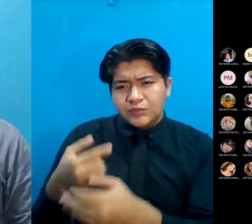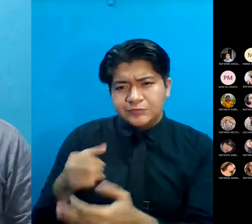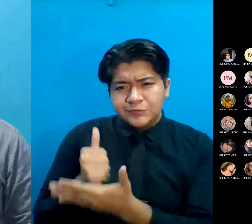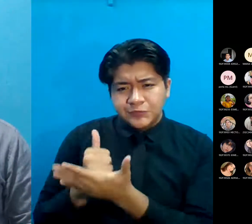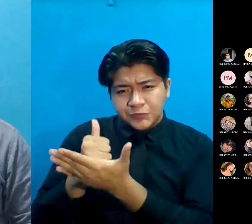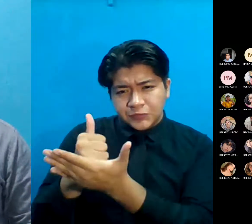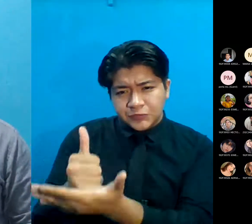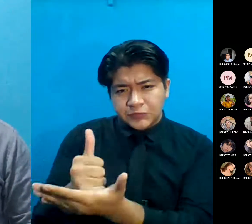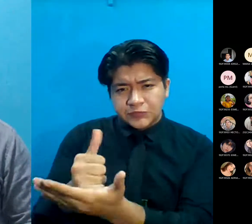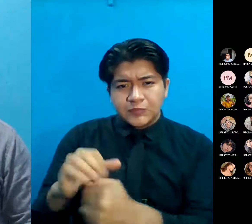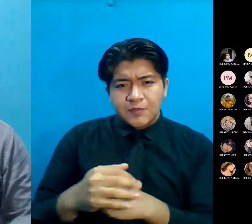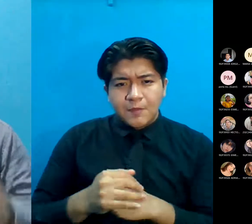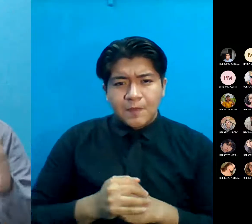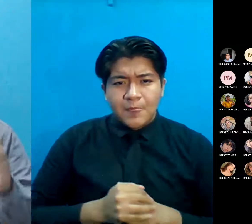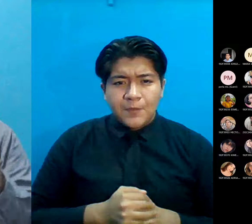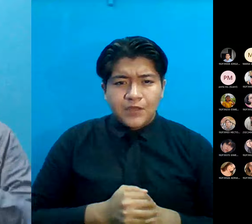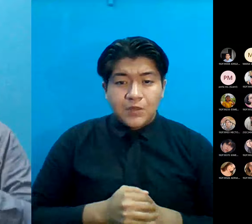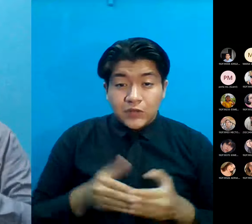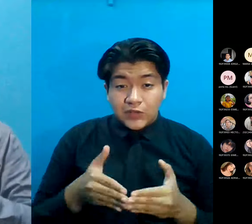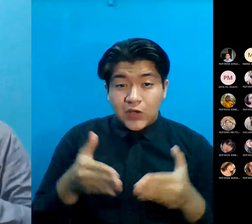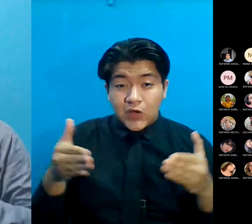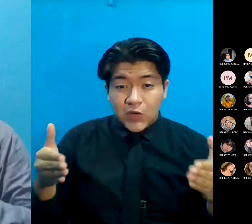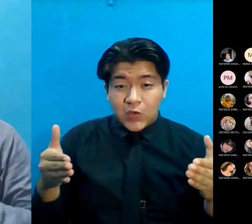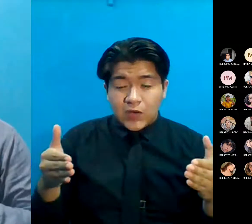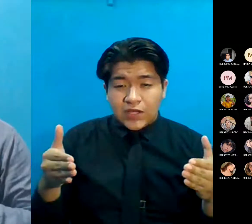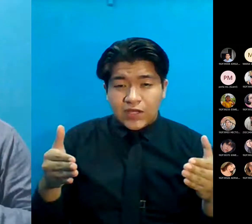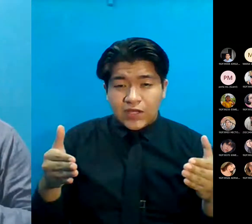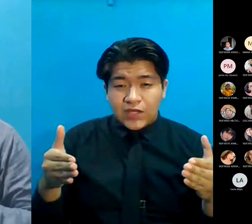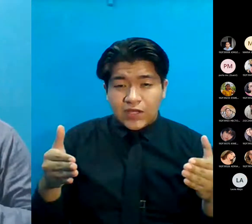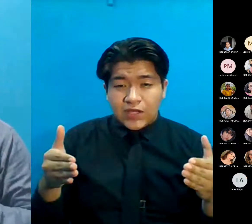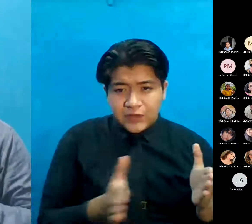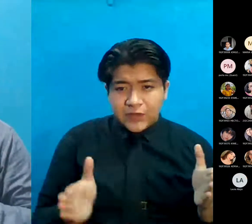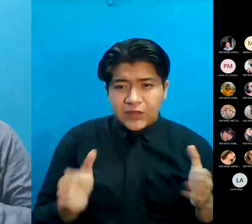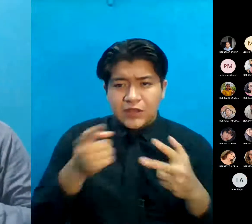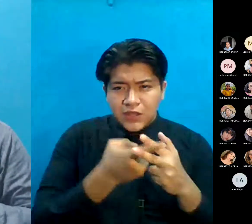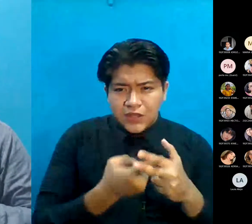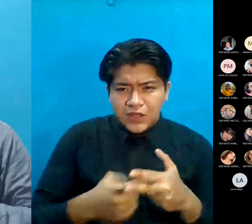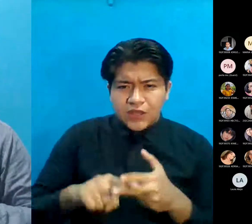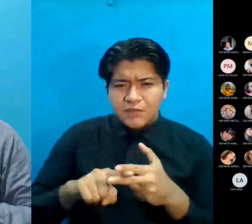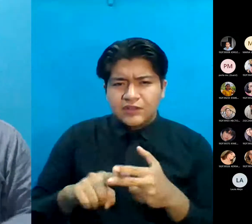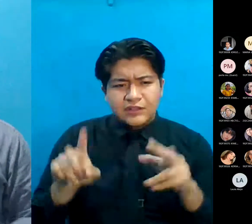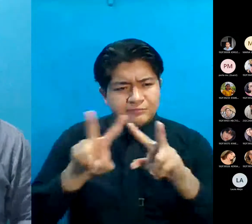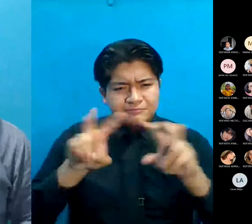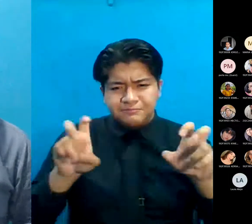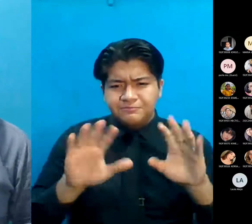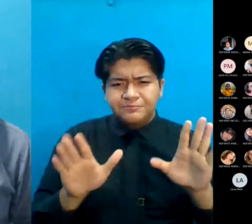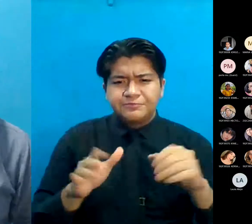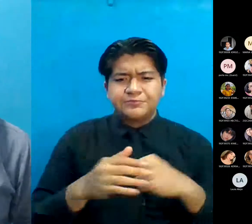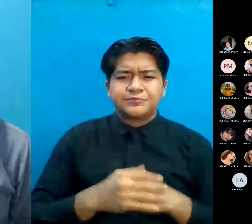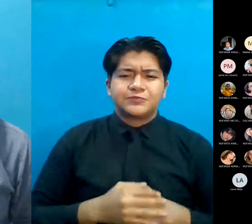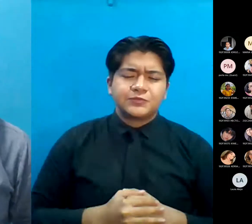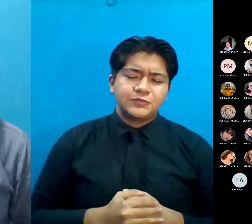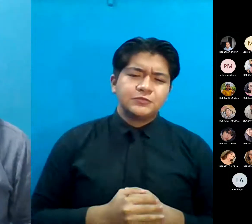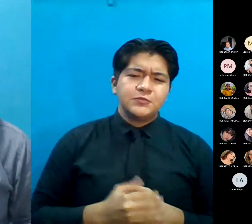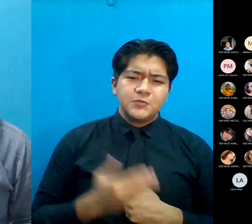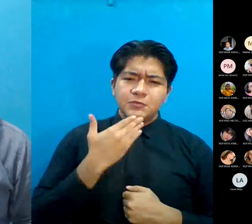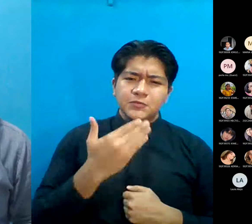más, por el momento vamos a iniciar propiamente en materia.